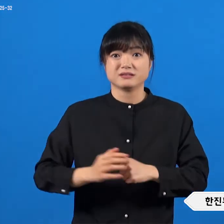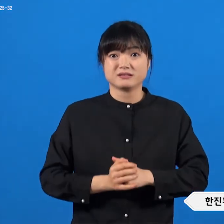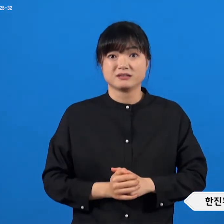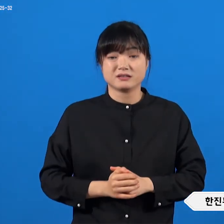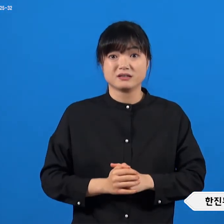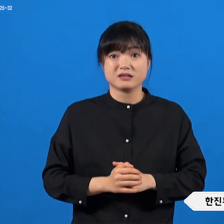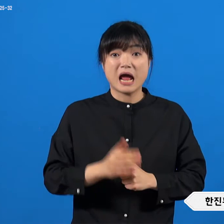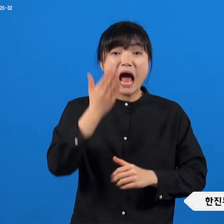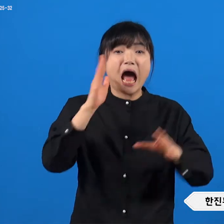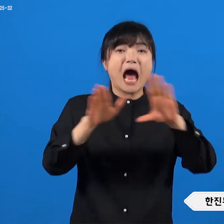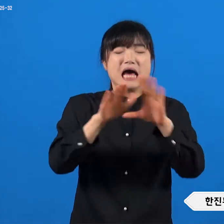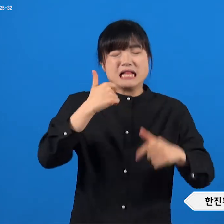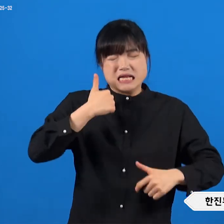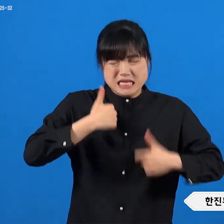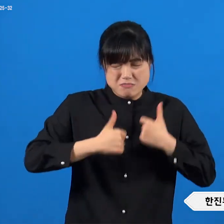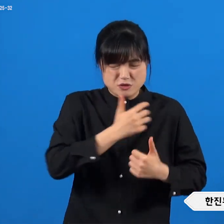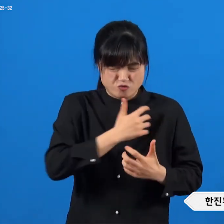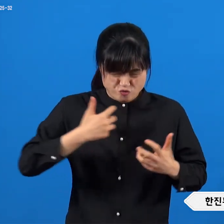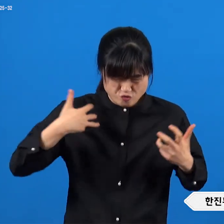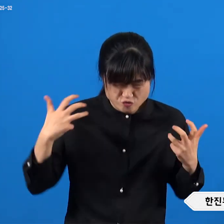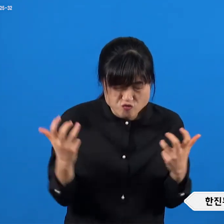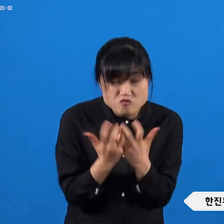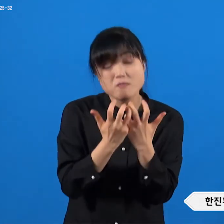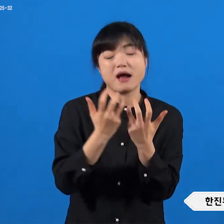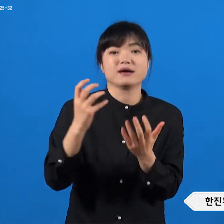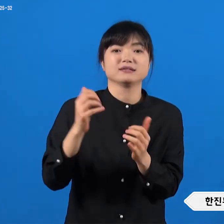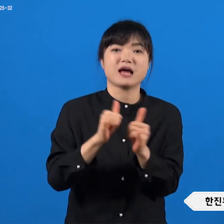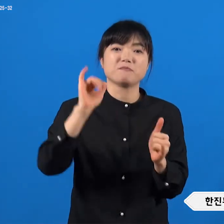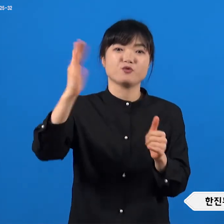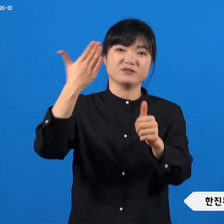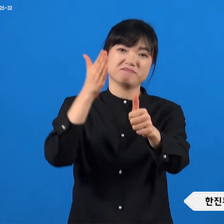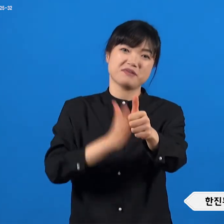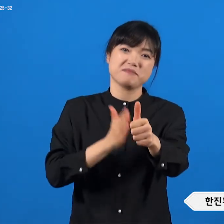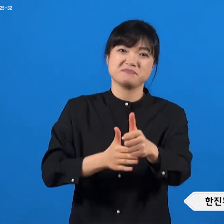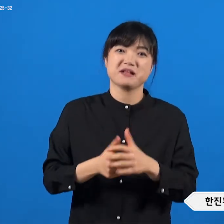그래서 하늘의 기쁨이 충만한 사람들 되시기를 바랍니다.